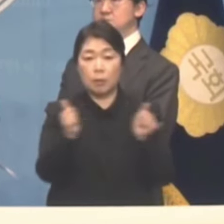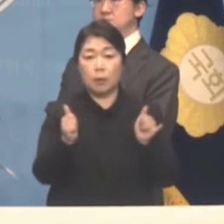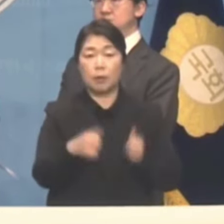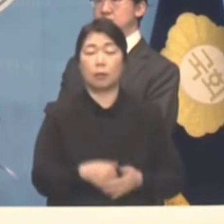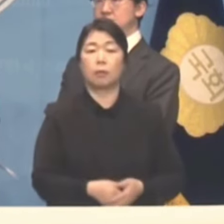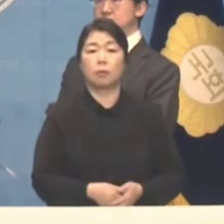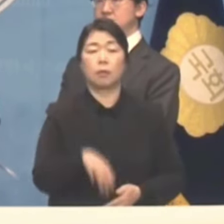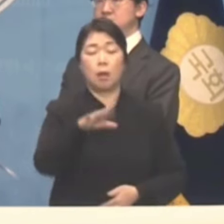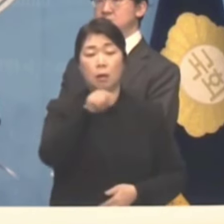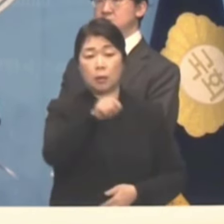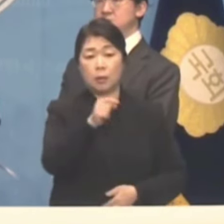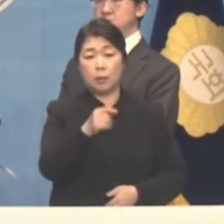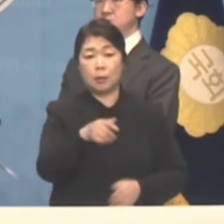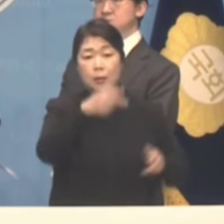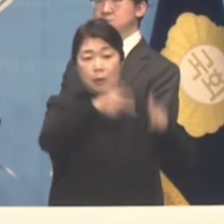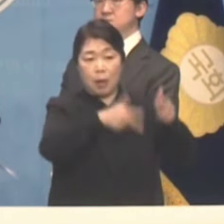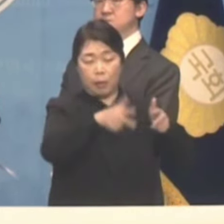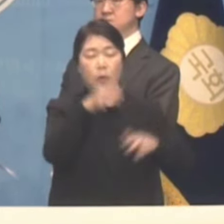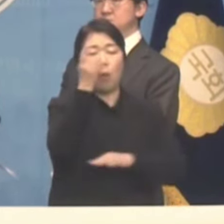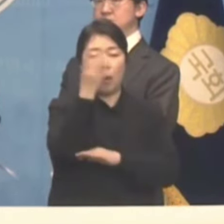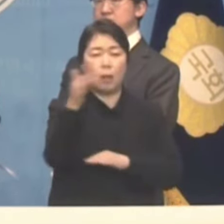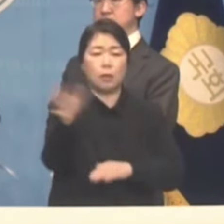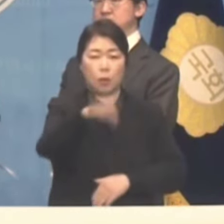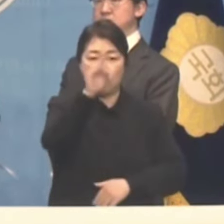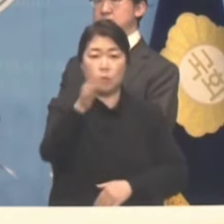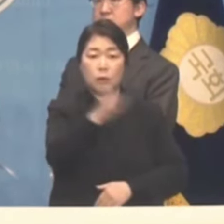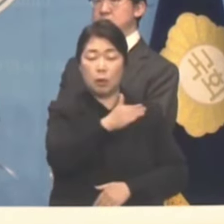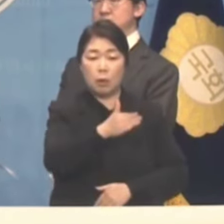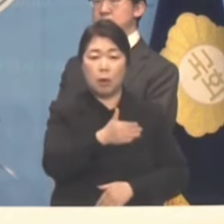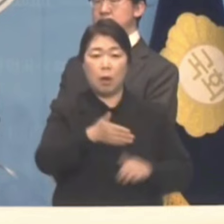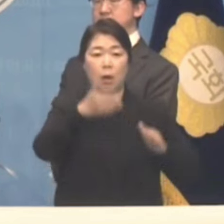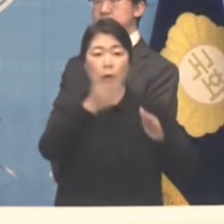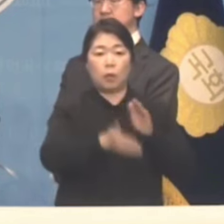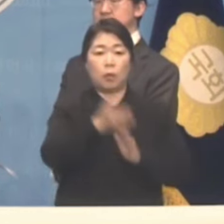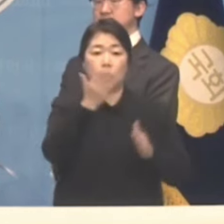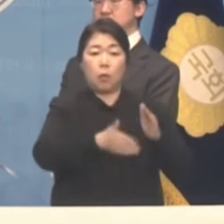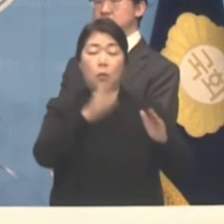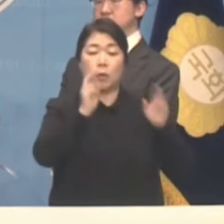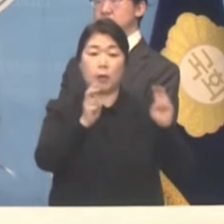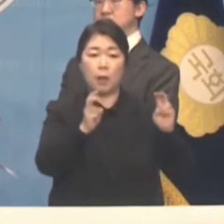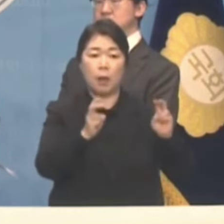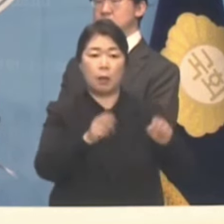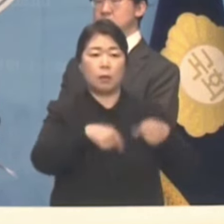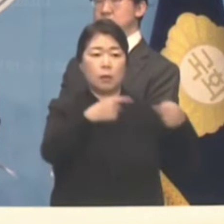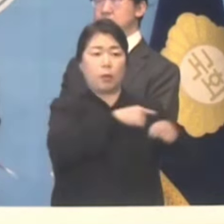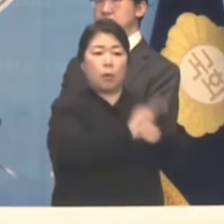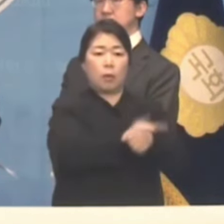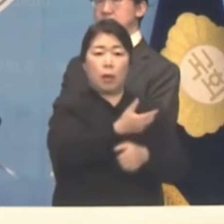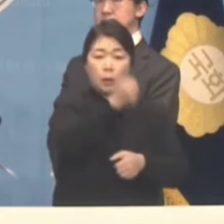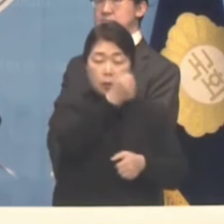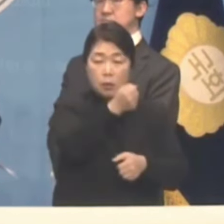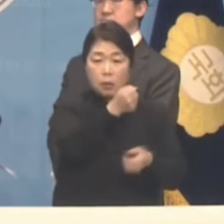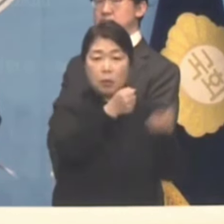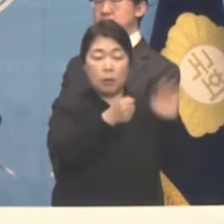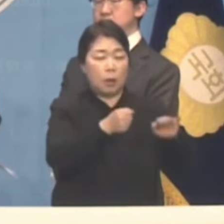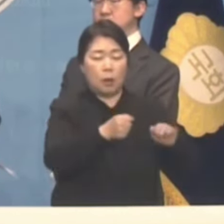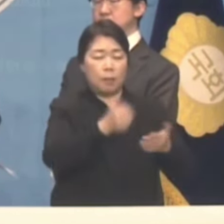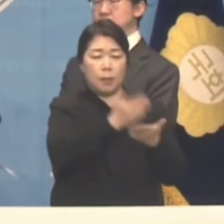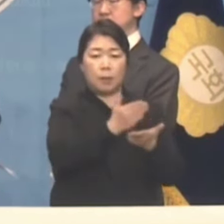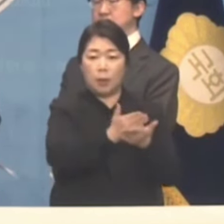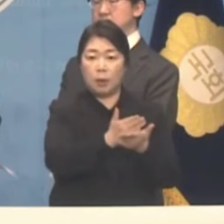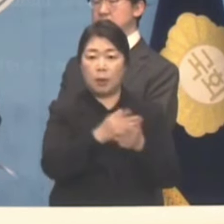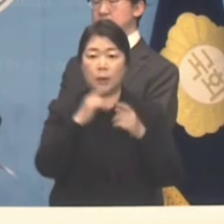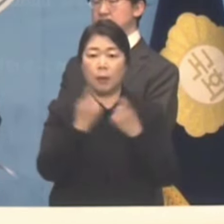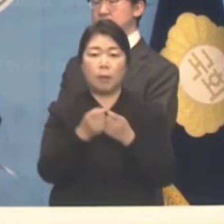사업이었습니다 공익을 위해서 그런데 이것을 빼버린 것이 누구냐면 바로 이재명 있니다